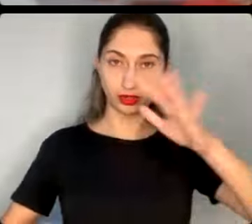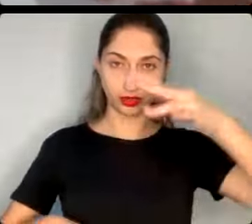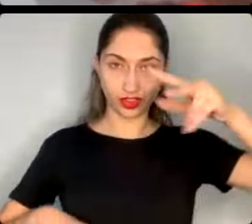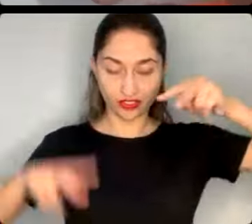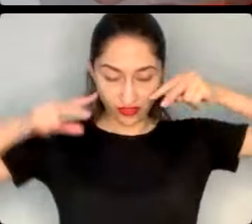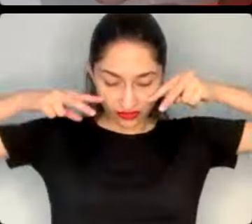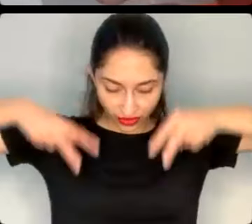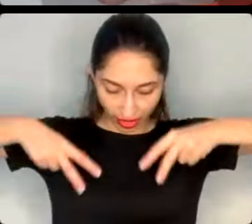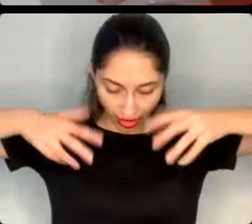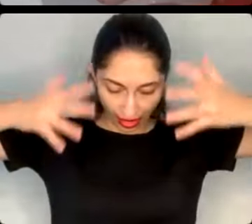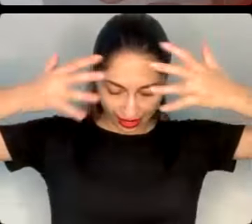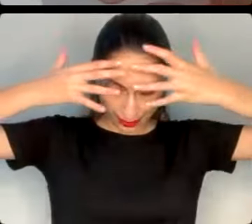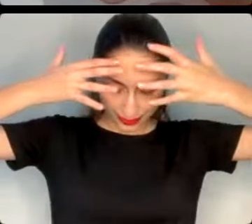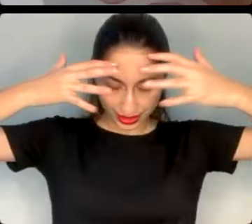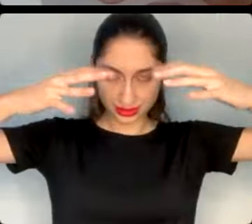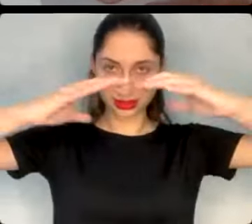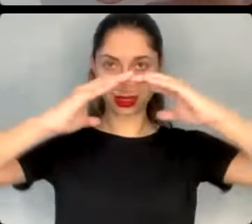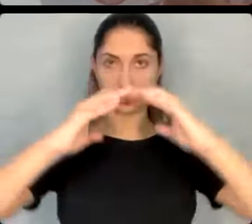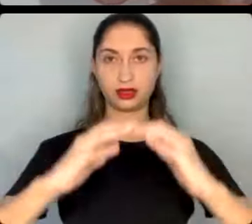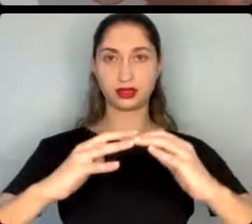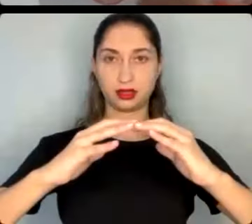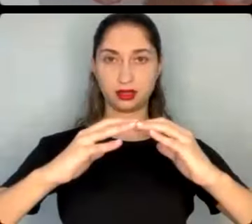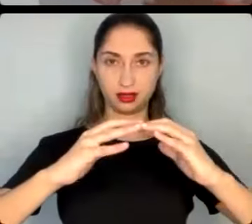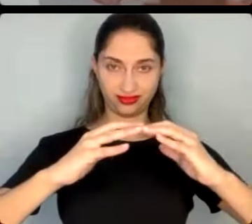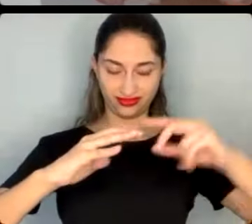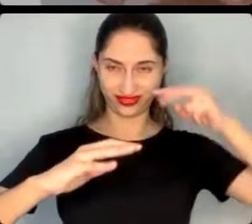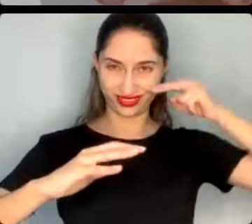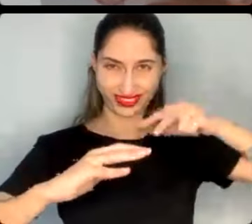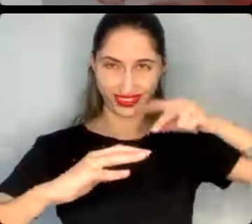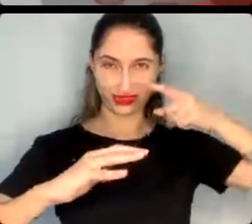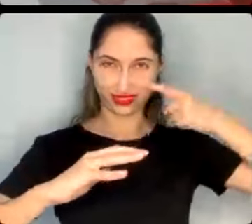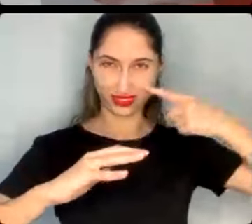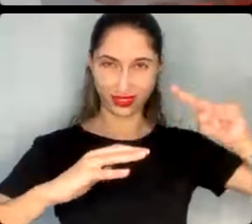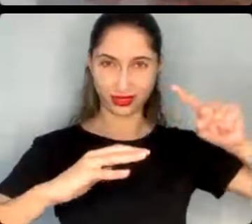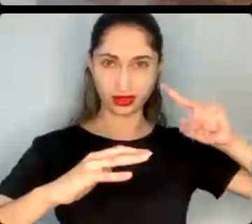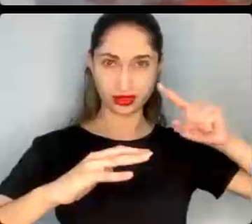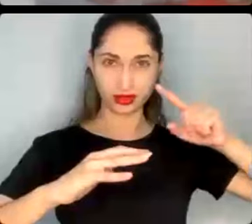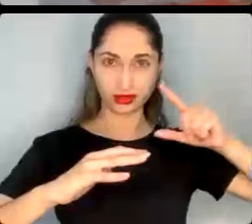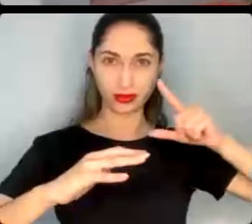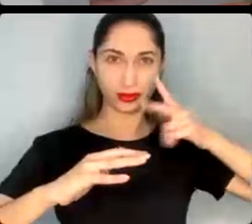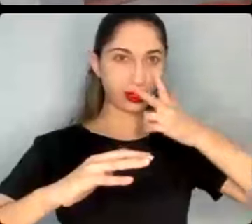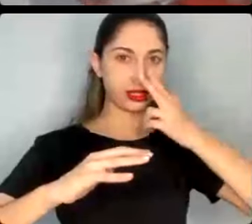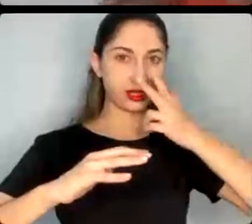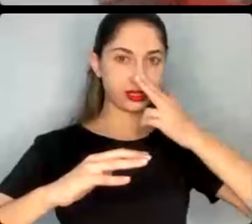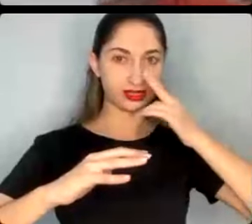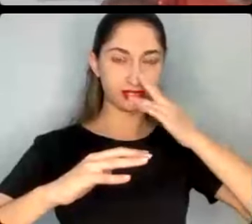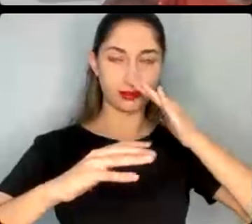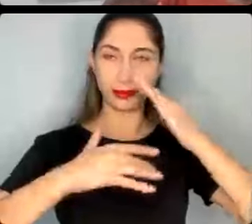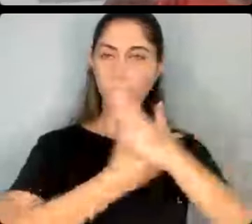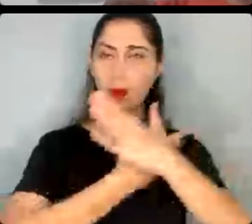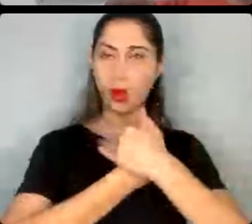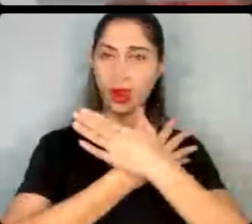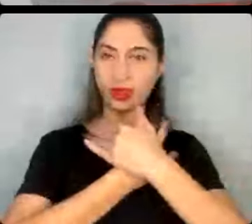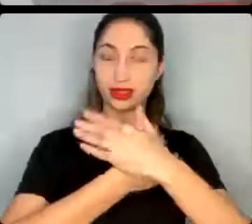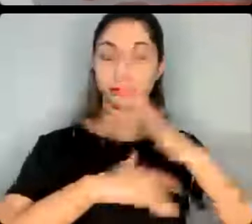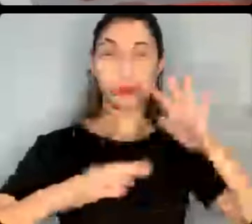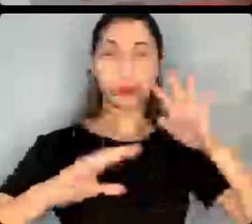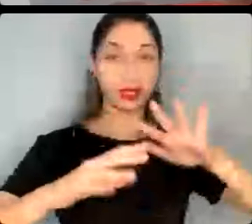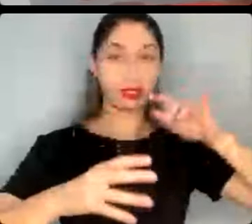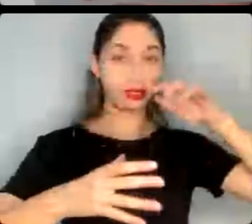cima. Essa parece uma borboleta, aqui o corpo da borboleta e duas asas, é o osso